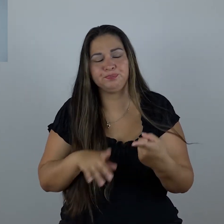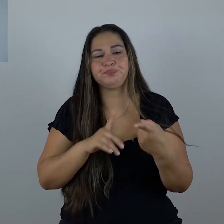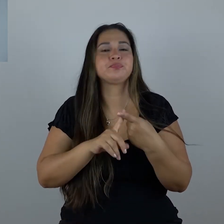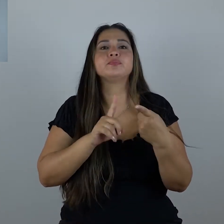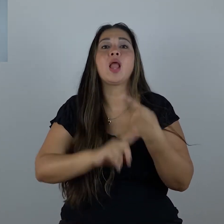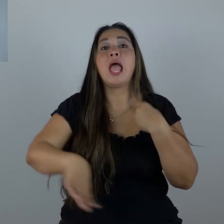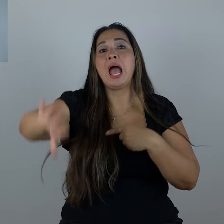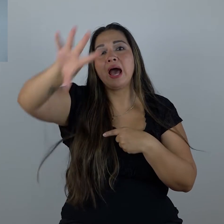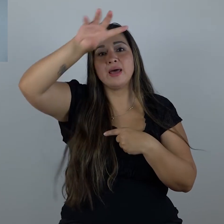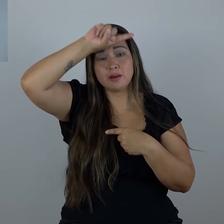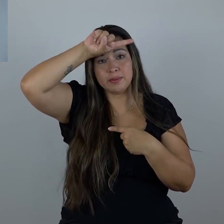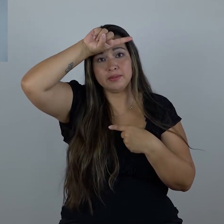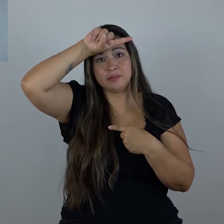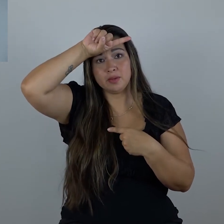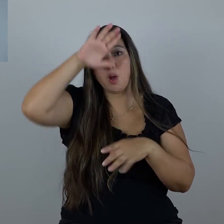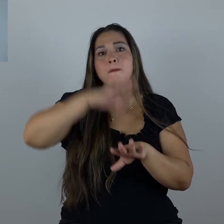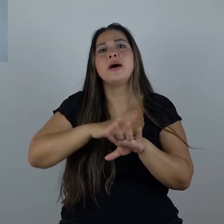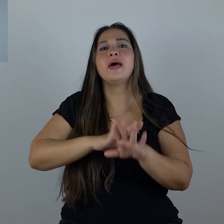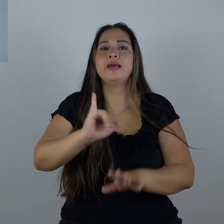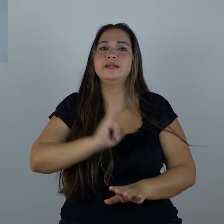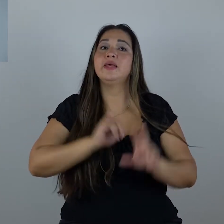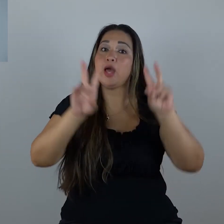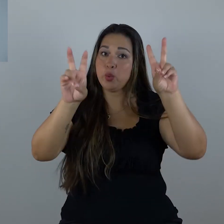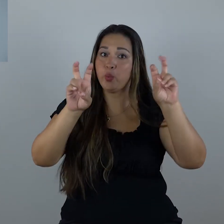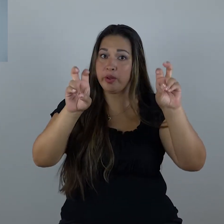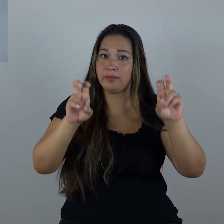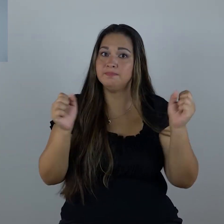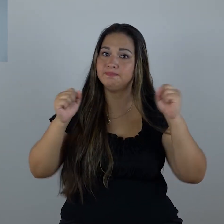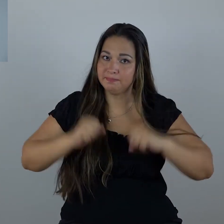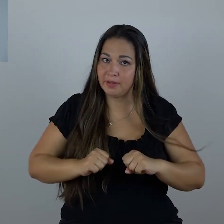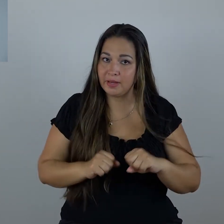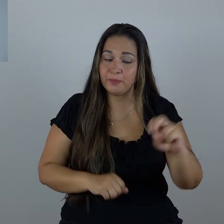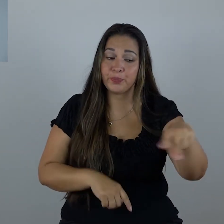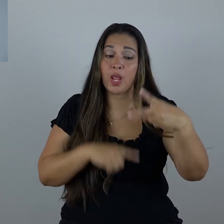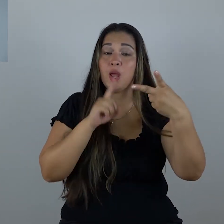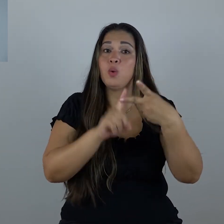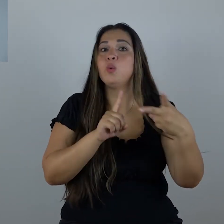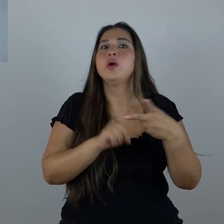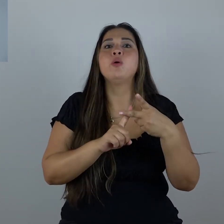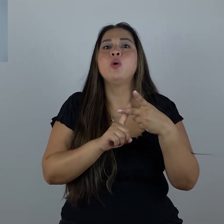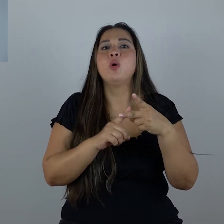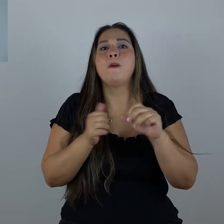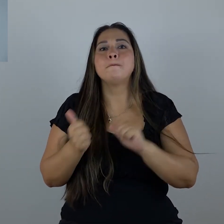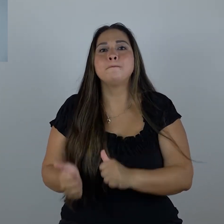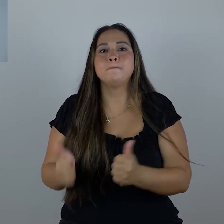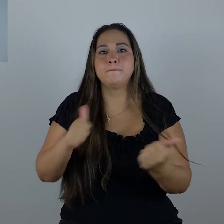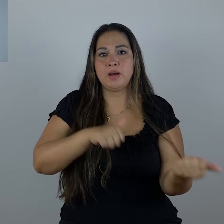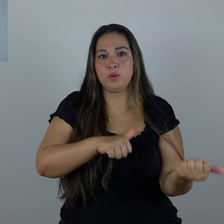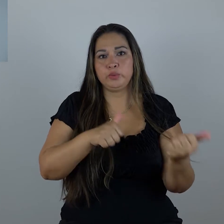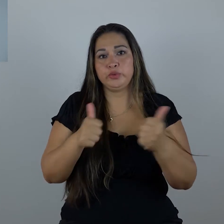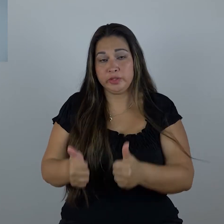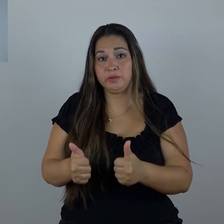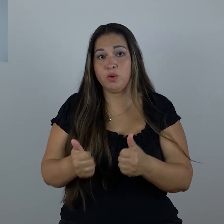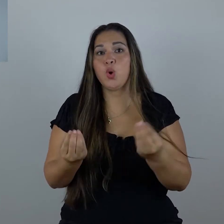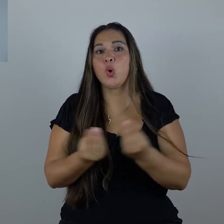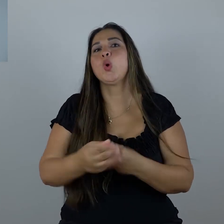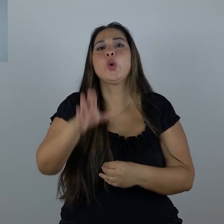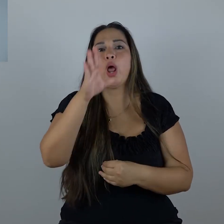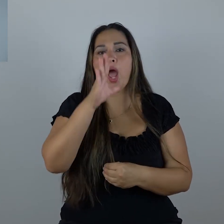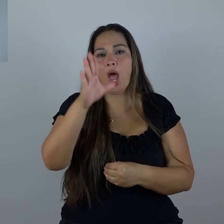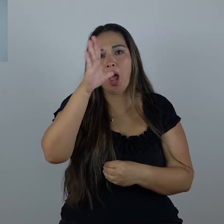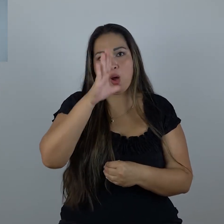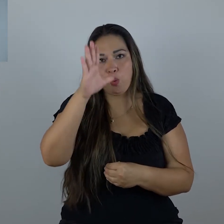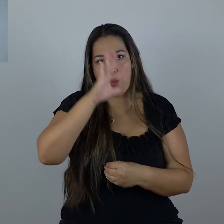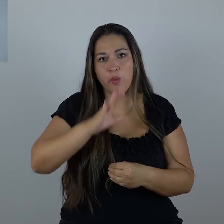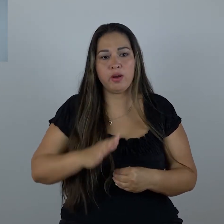del cual podemos obtener esa nueva identidad. Después les habla de bautismo, en este caso bautismo en agua,